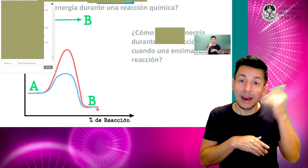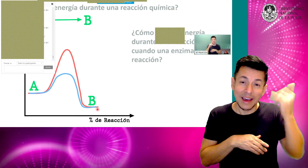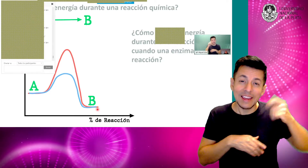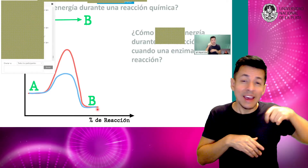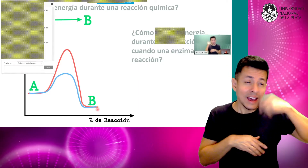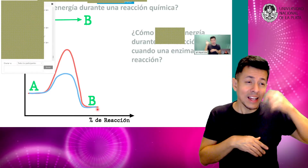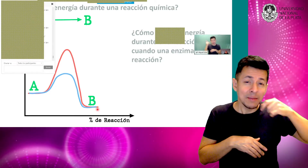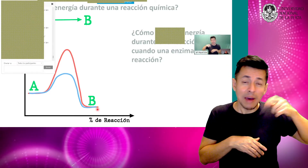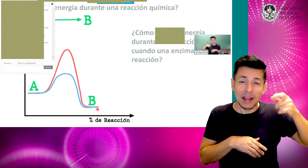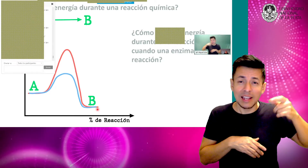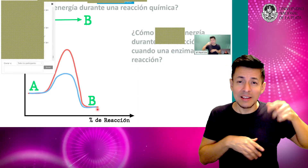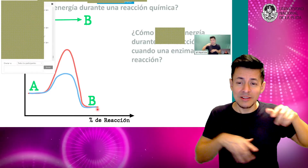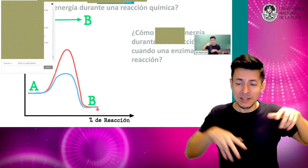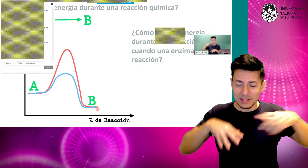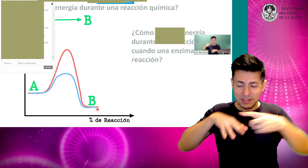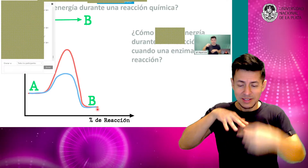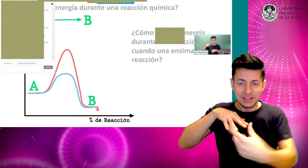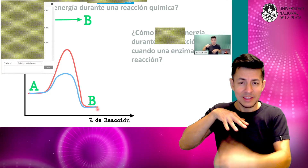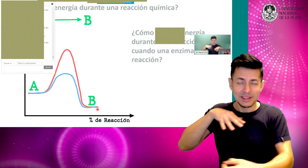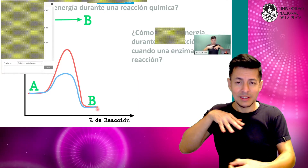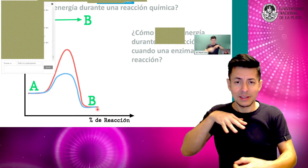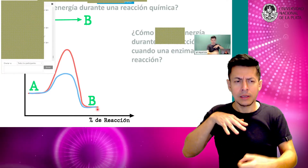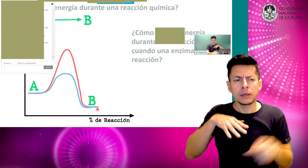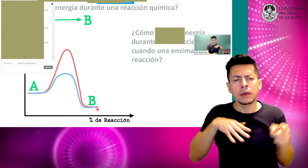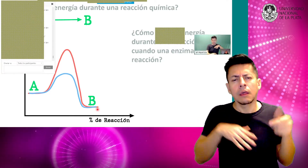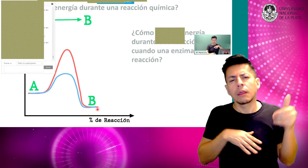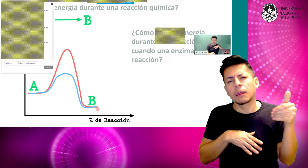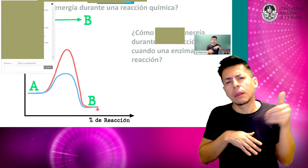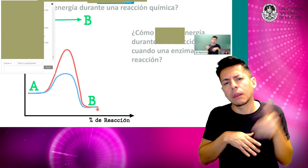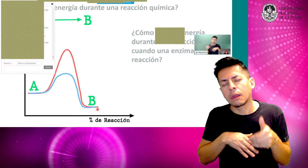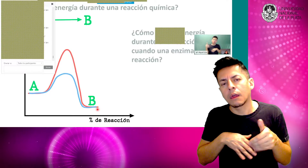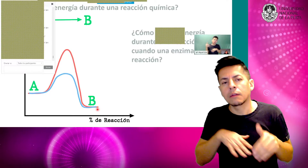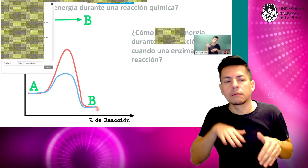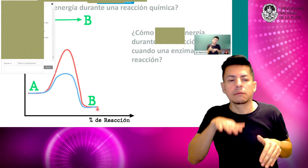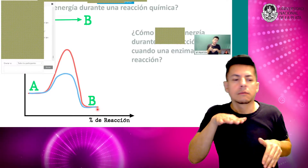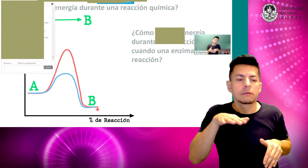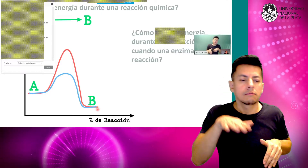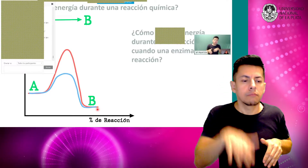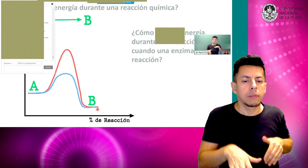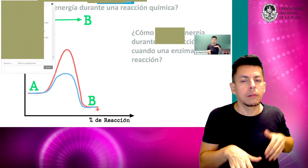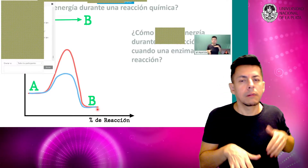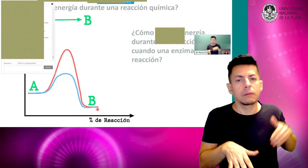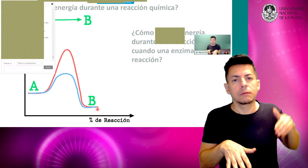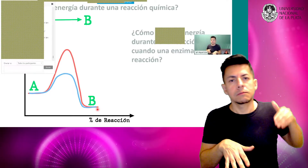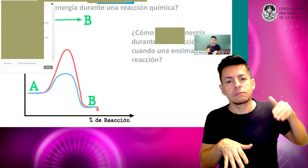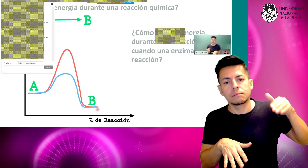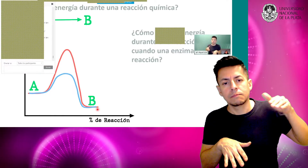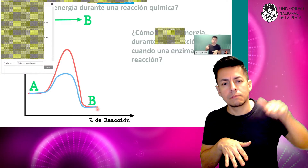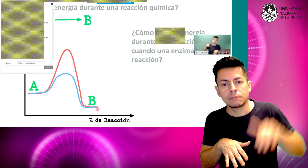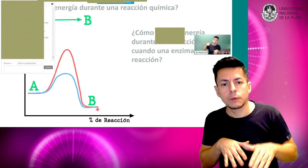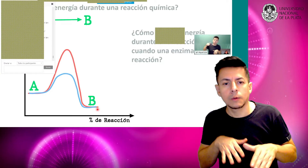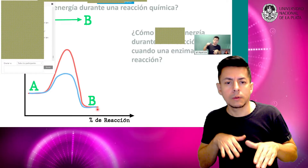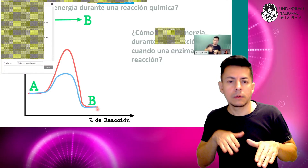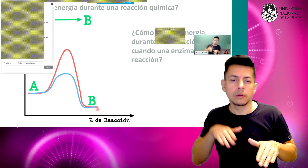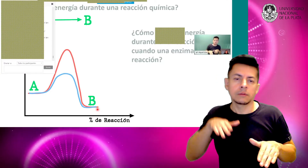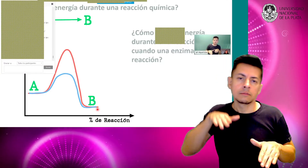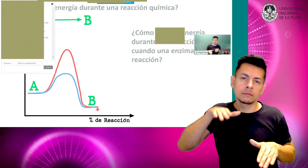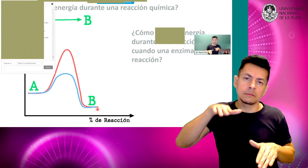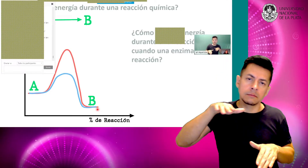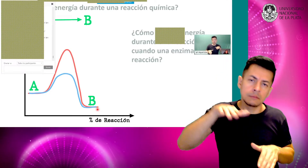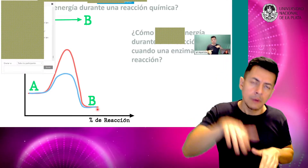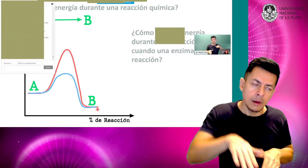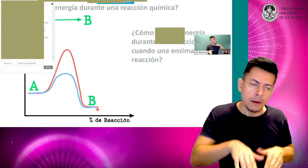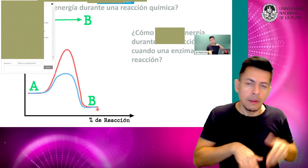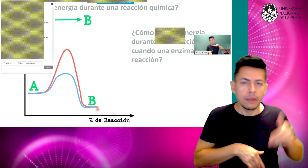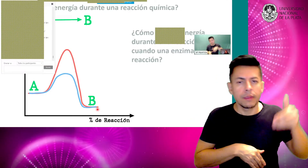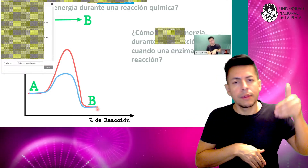animales que tardan muchísimo tiempo para hacer todo, ¿sí? Bien, los conocen. Ahí veo